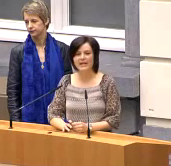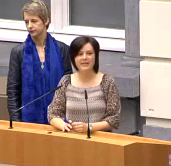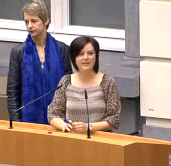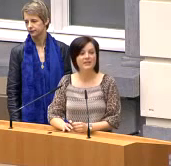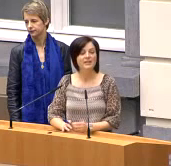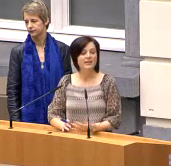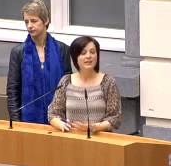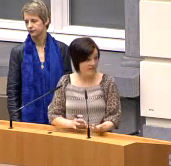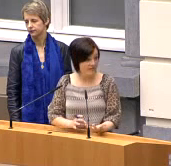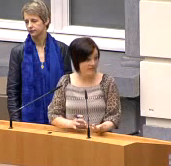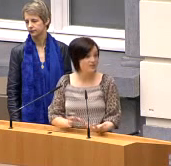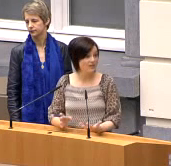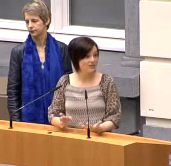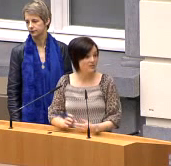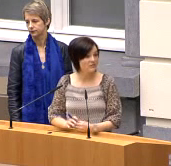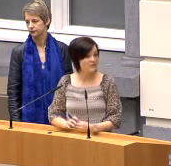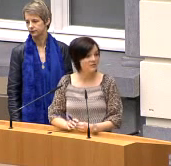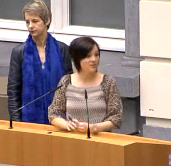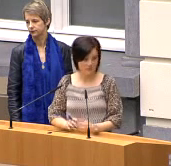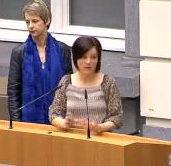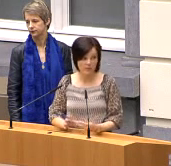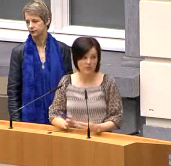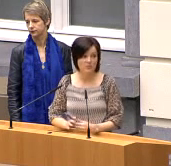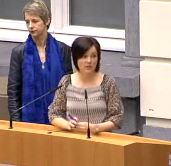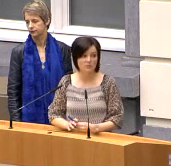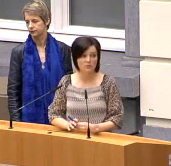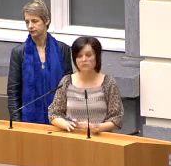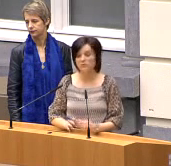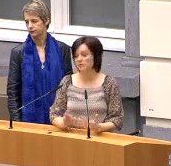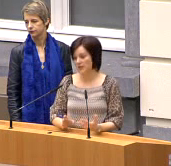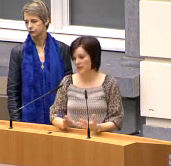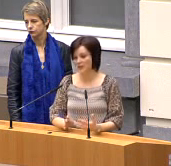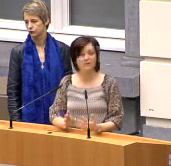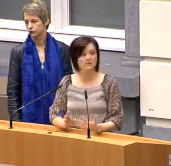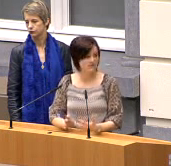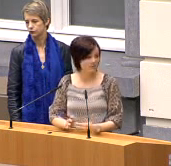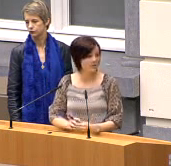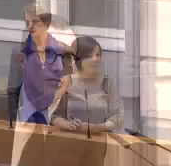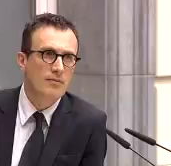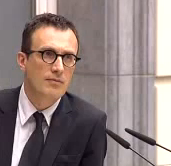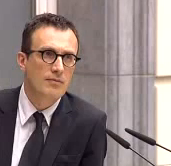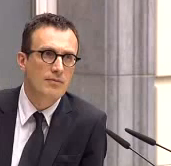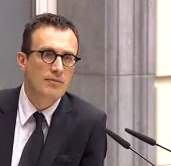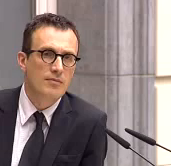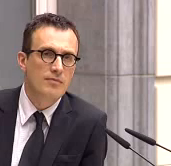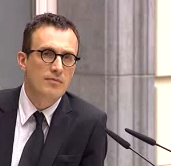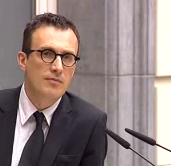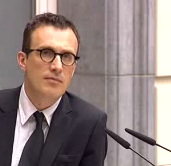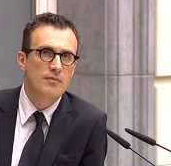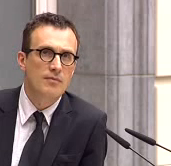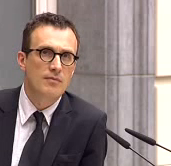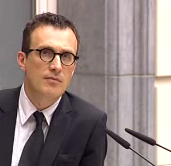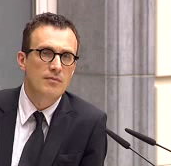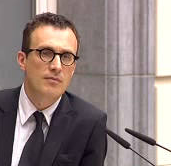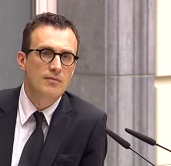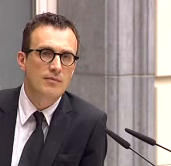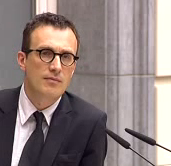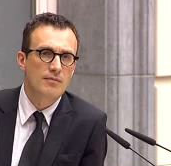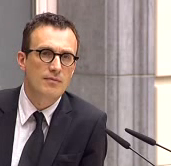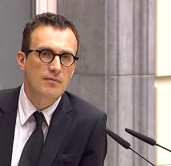ik, enerzijds het evenwicht vinden. Hè. We hebben het beklemtoond, veiligheid is zeer belangrijk, risicobeheersing. Maar de mensen willen vooral ook